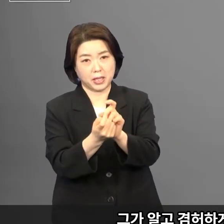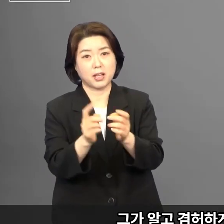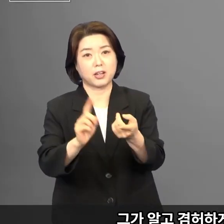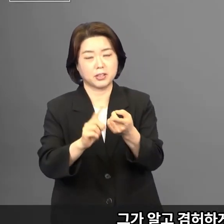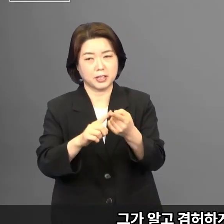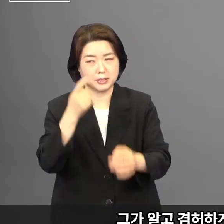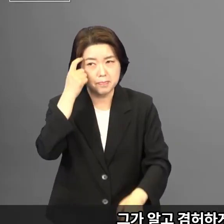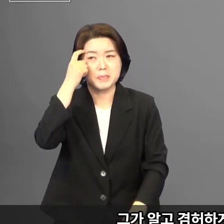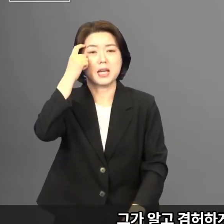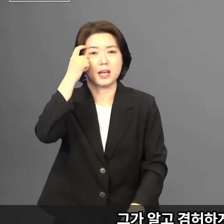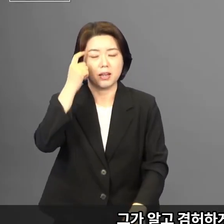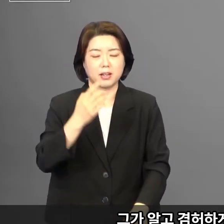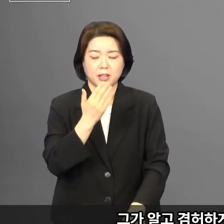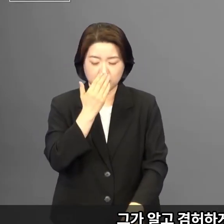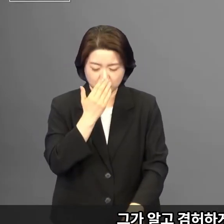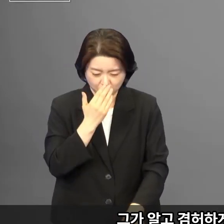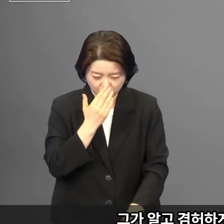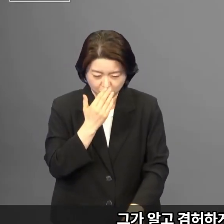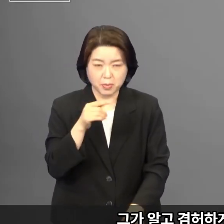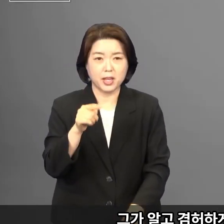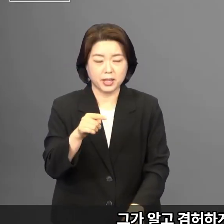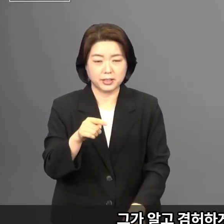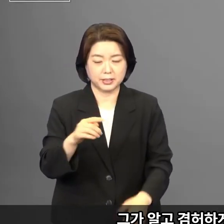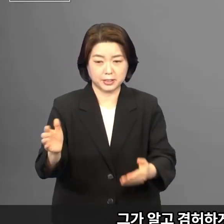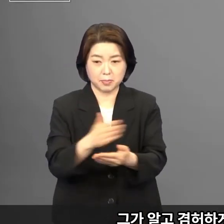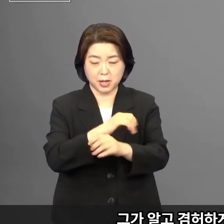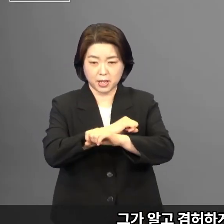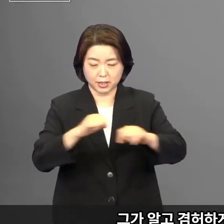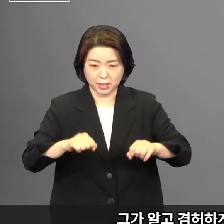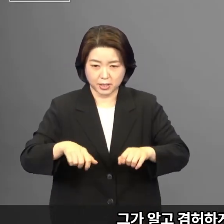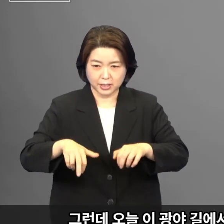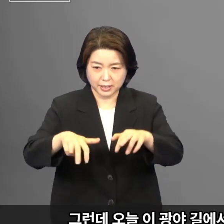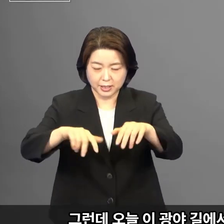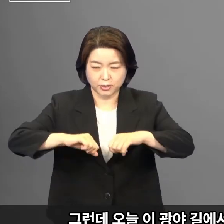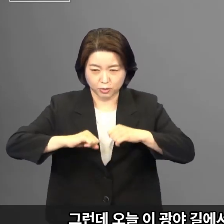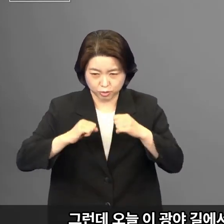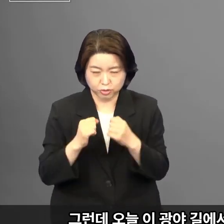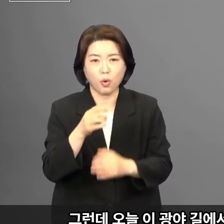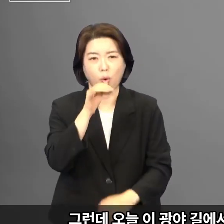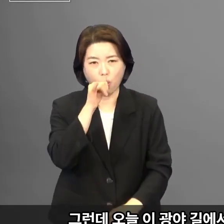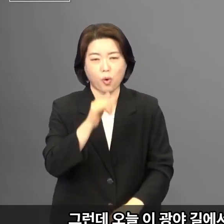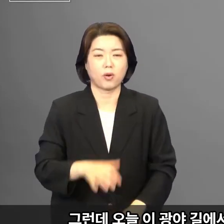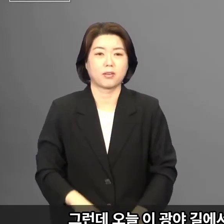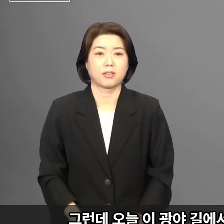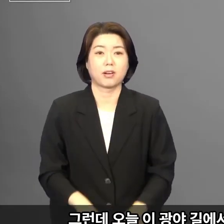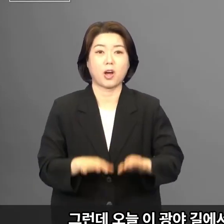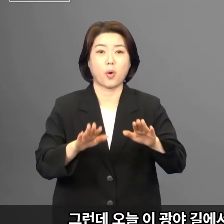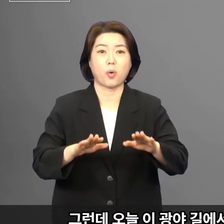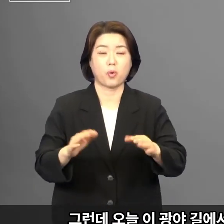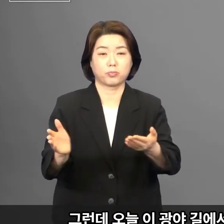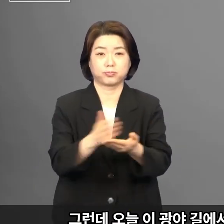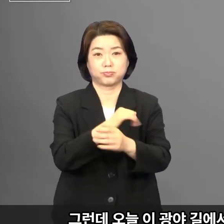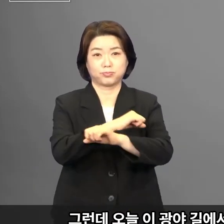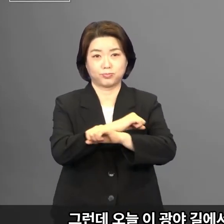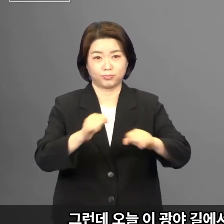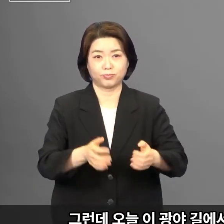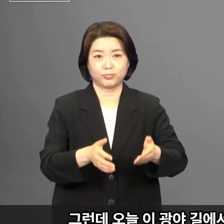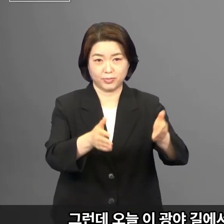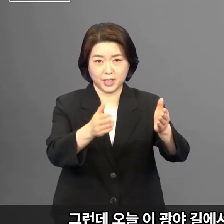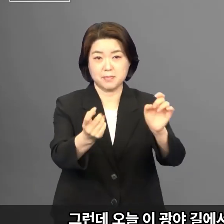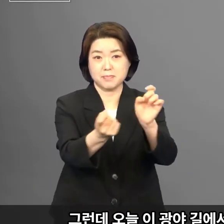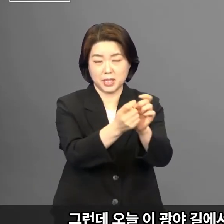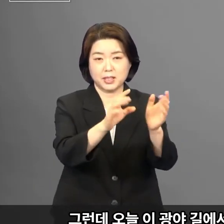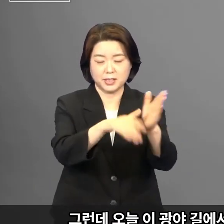그가 알고 겸허하게 그 광야의 길을 걷게 되죠. 그런데 오늘 이 광야길에서 더